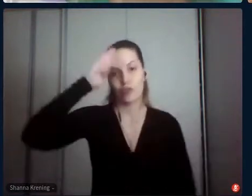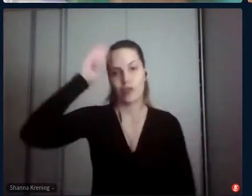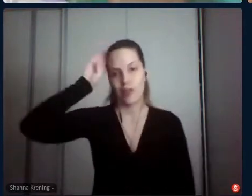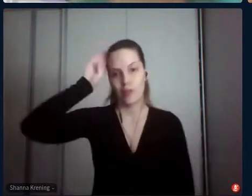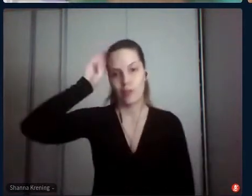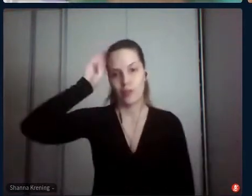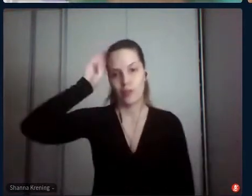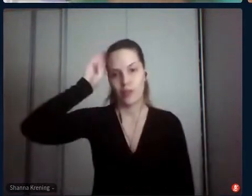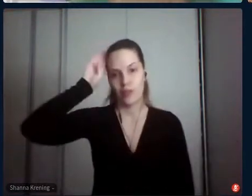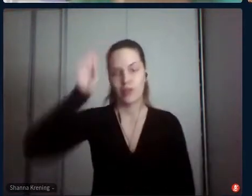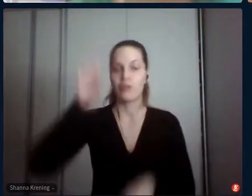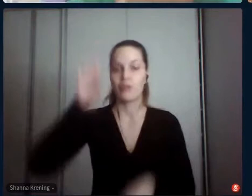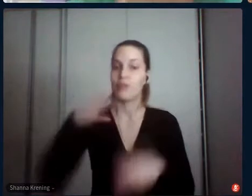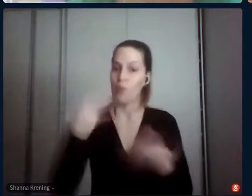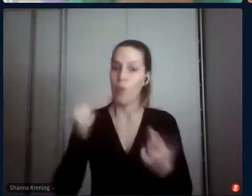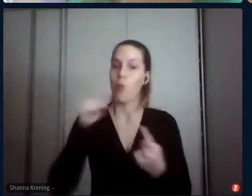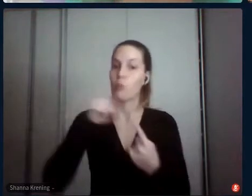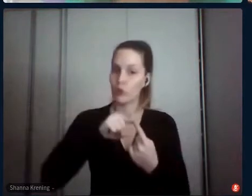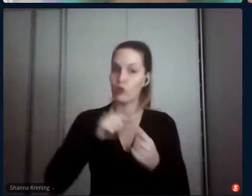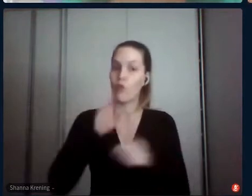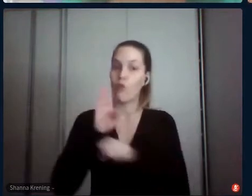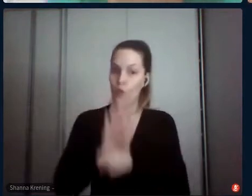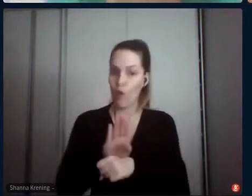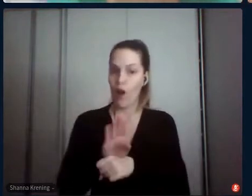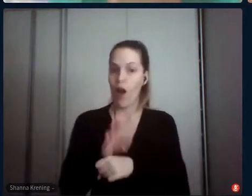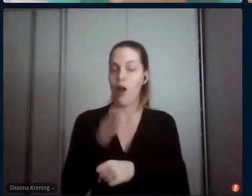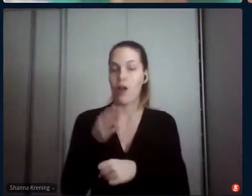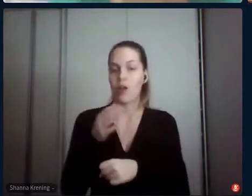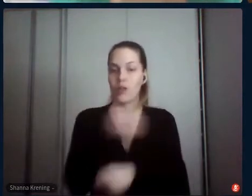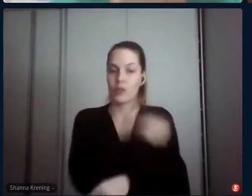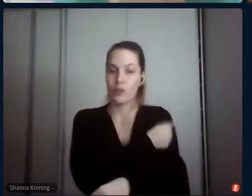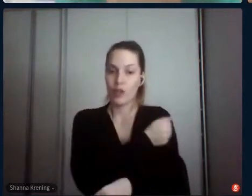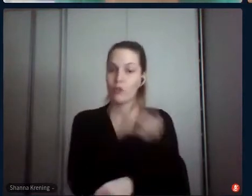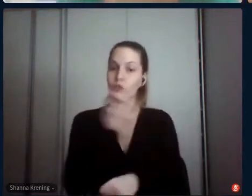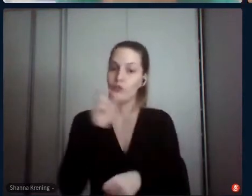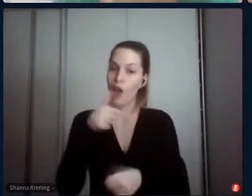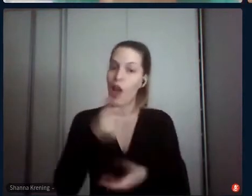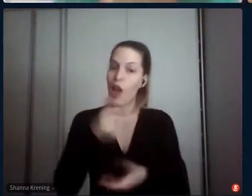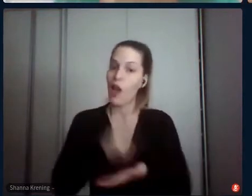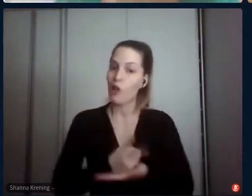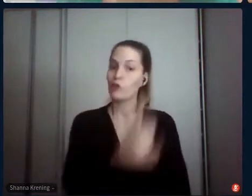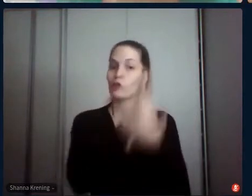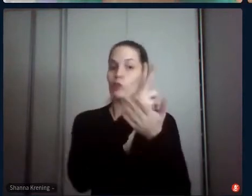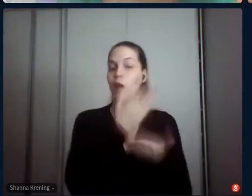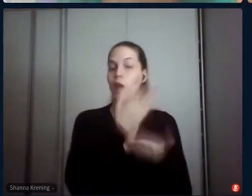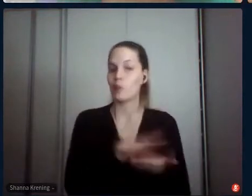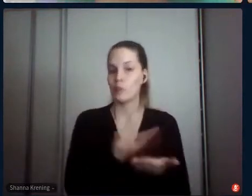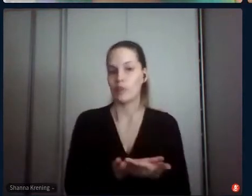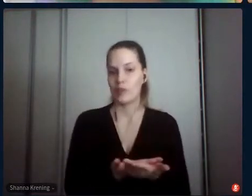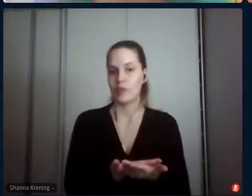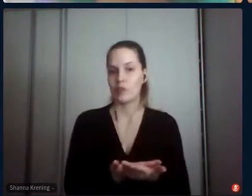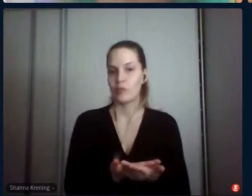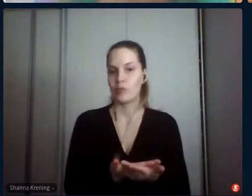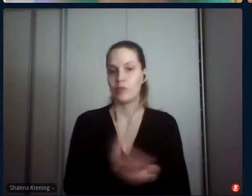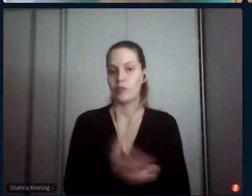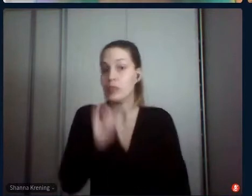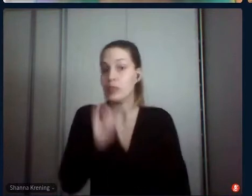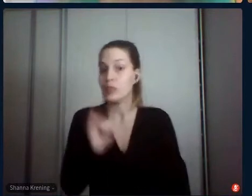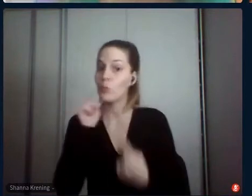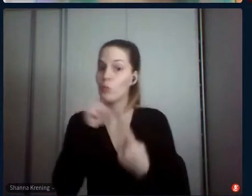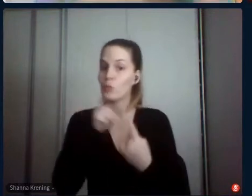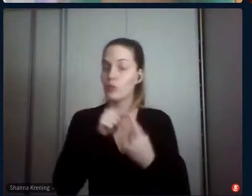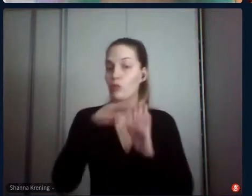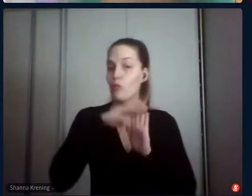né, realizar as atividades e consiga ser diplomado. Então, se o objetivo do